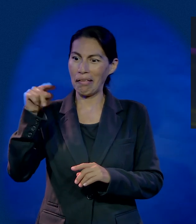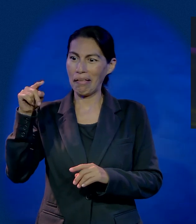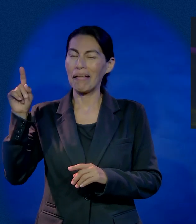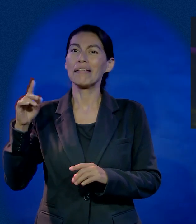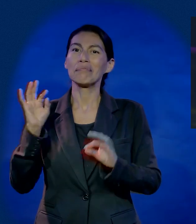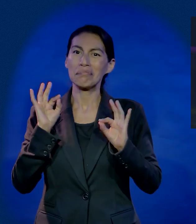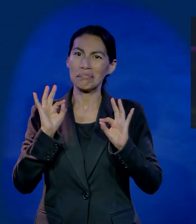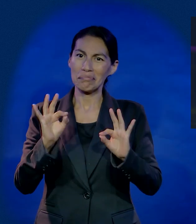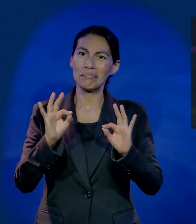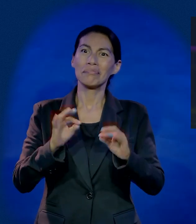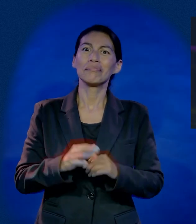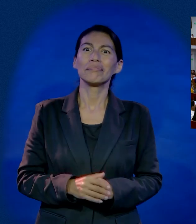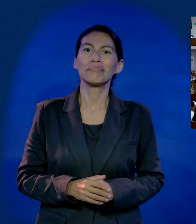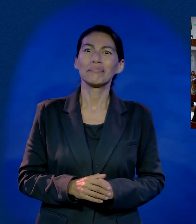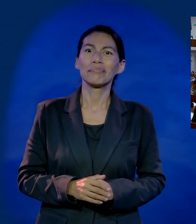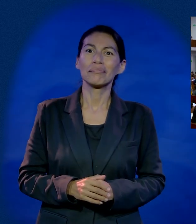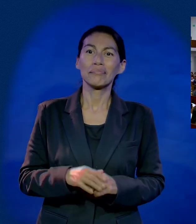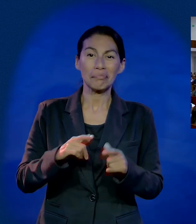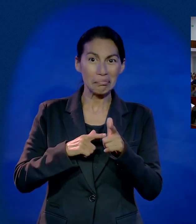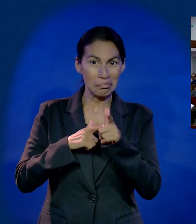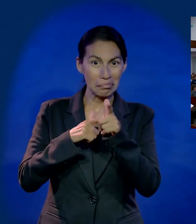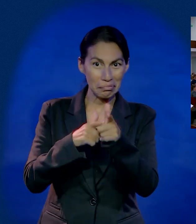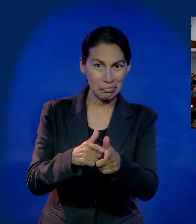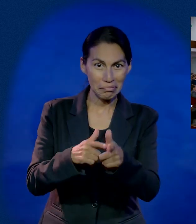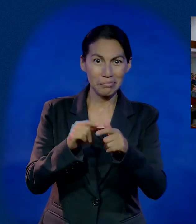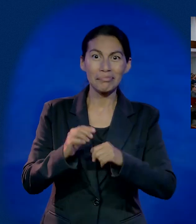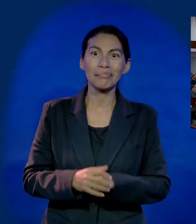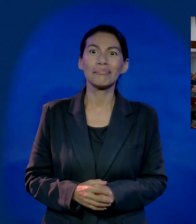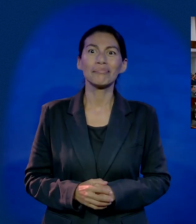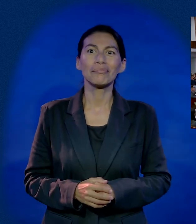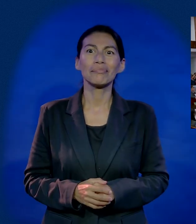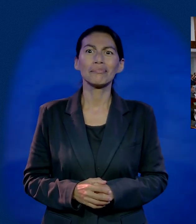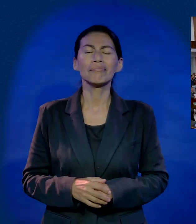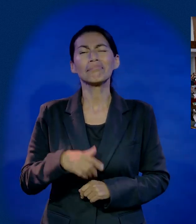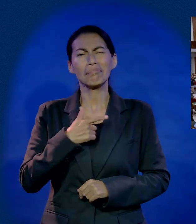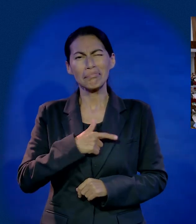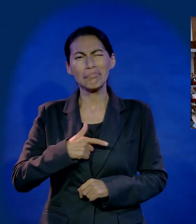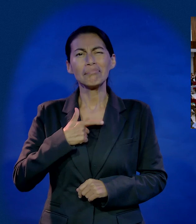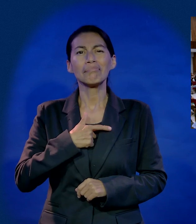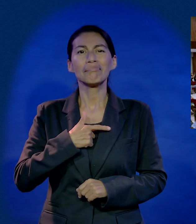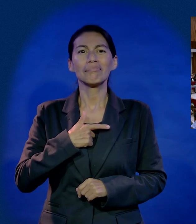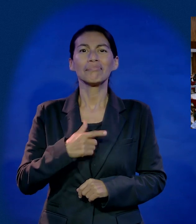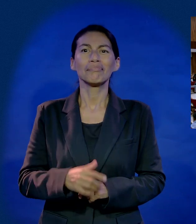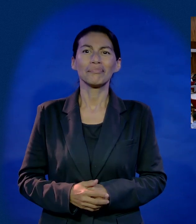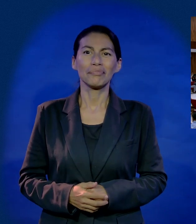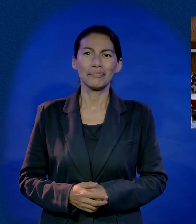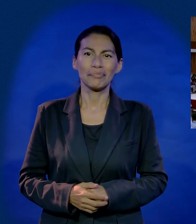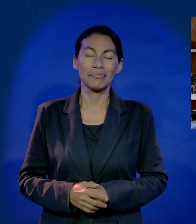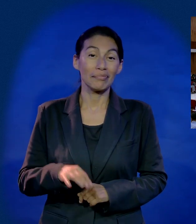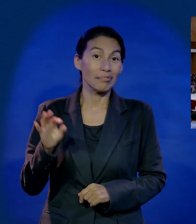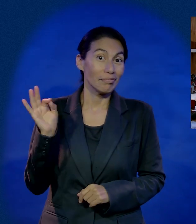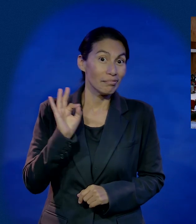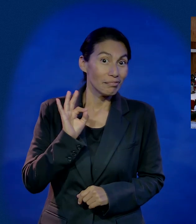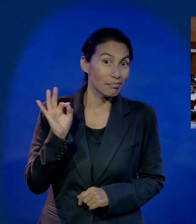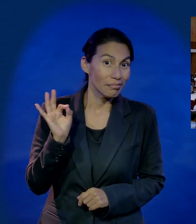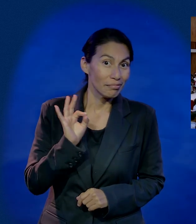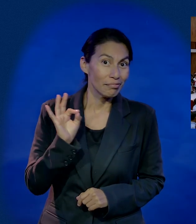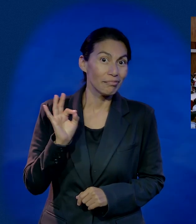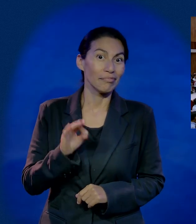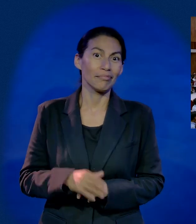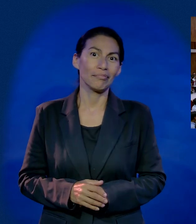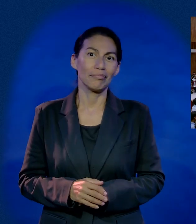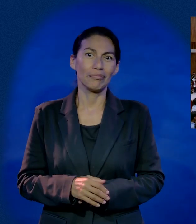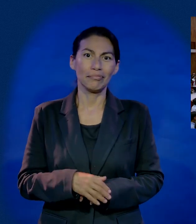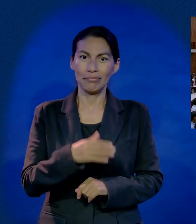Todo palomeado, me dice. Todo palomeado. Podemos seguir adelante. Y a mí me dio gusto. Vamos